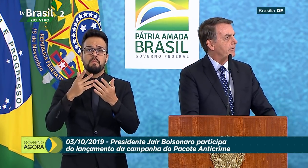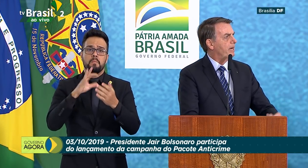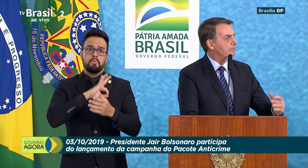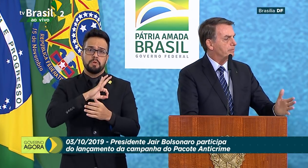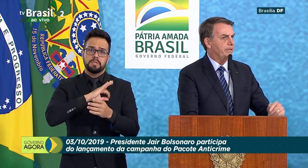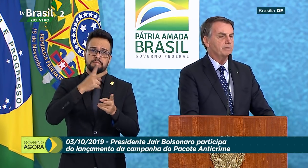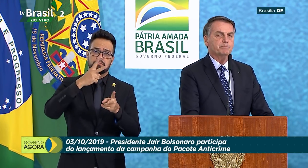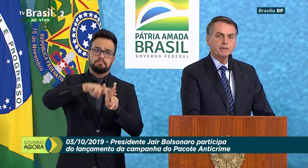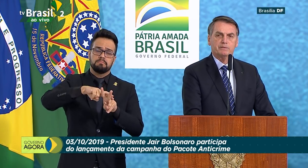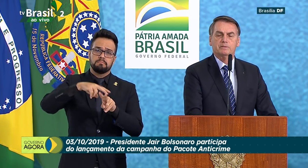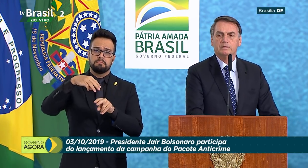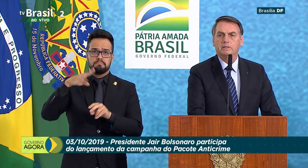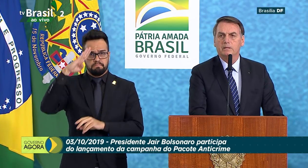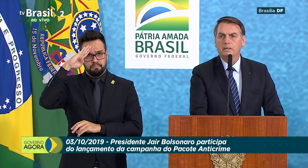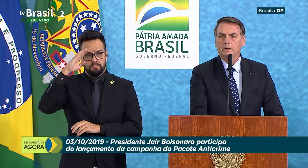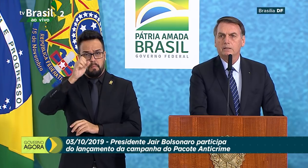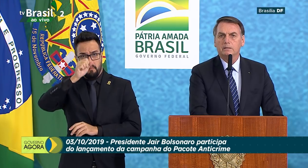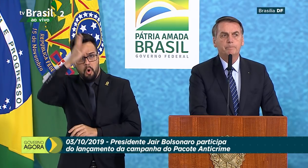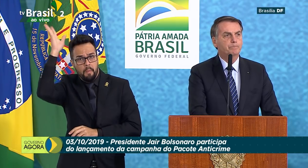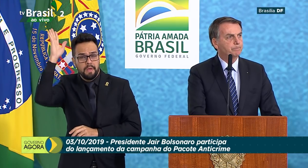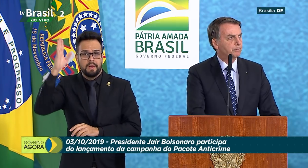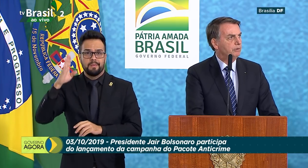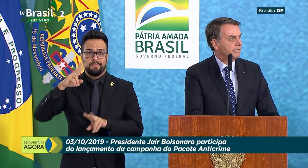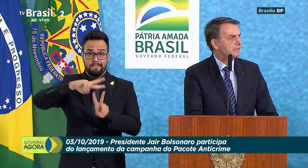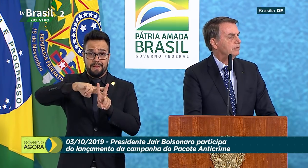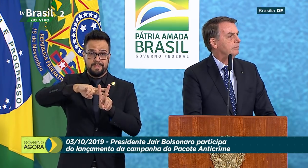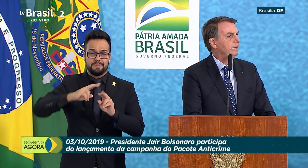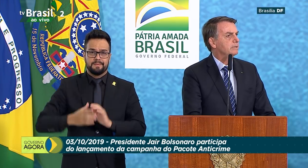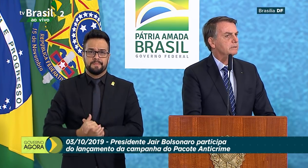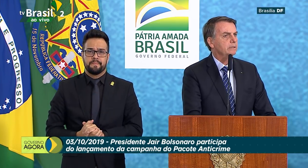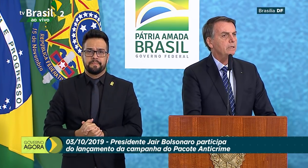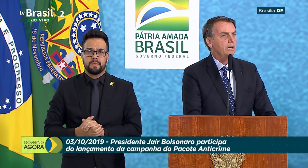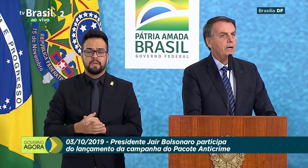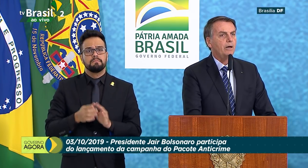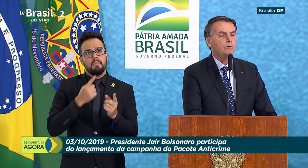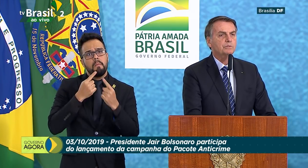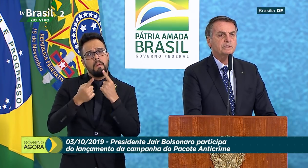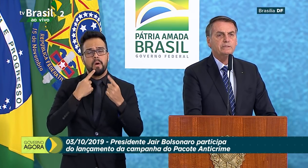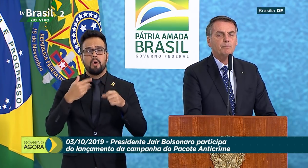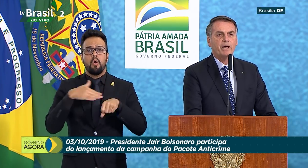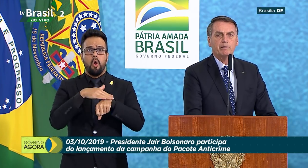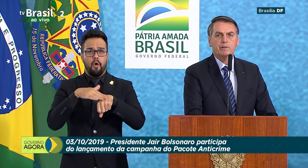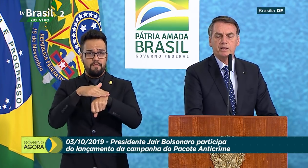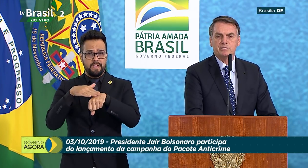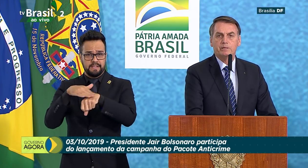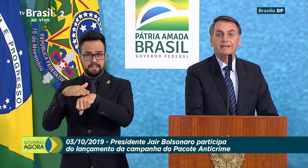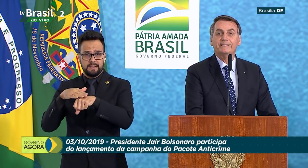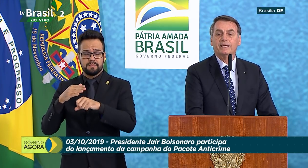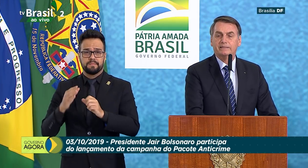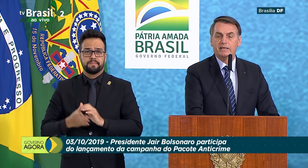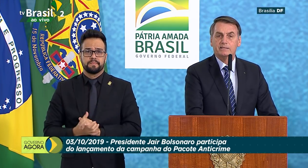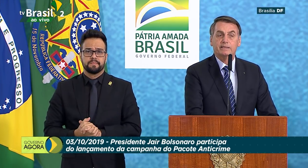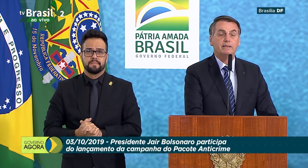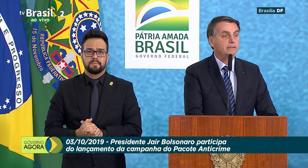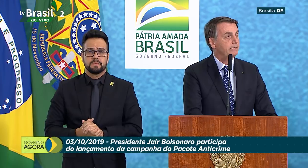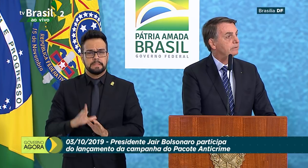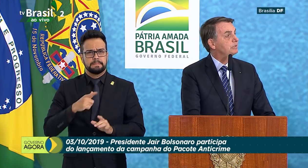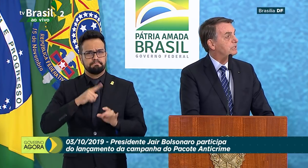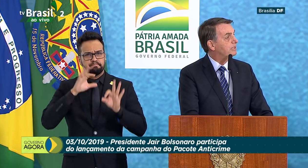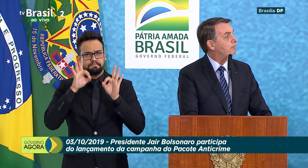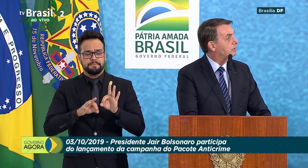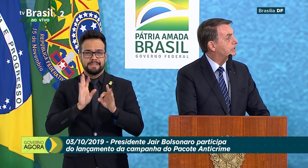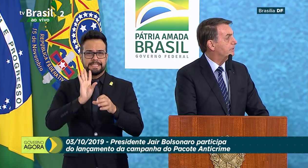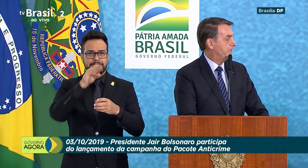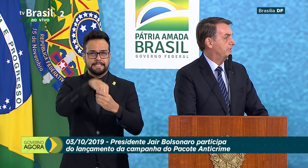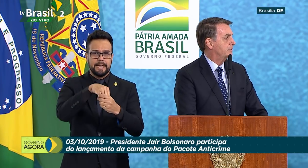policiais, militares, bombeiros presos. E conversando com eles, não mais com sentimento, a certeza que lá